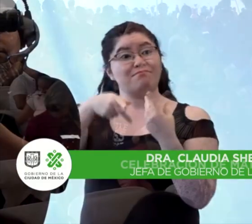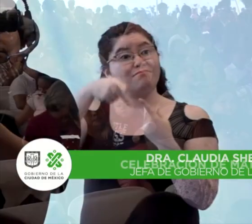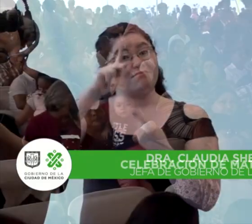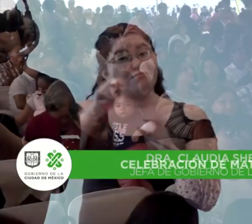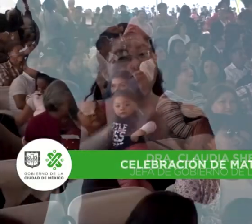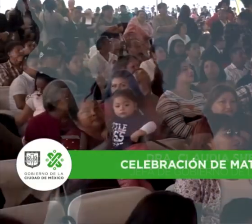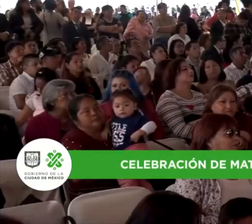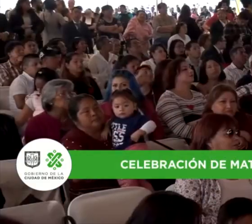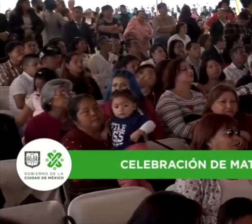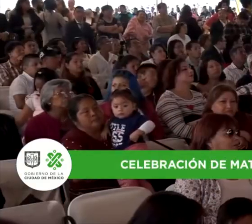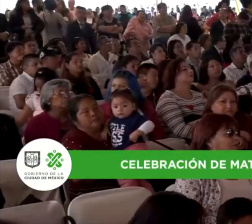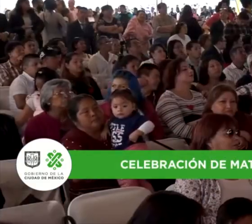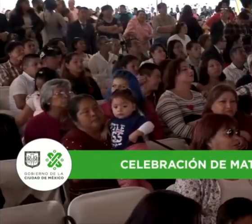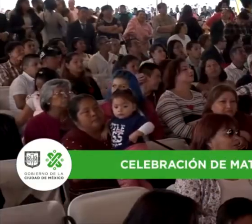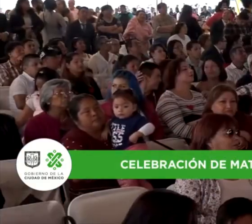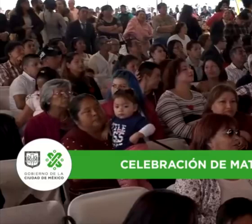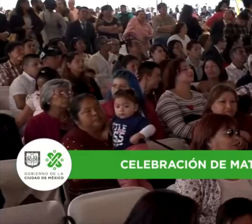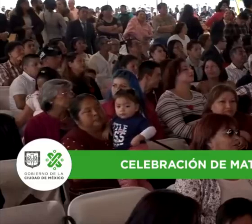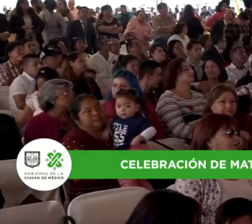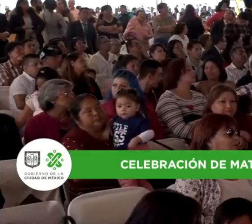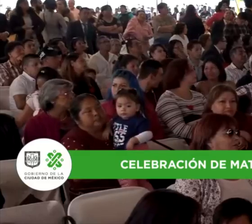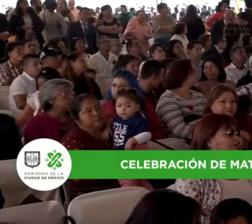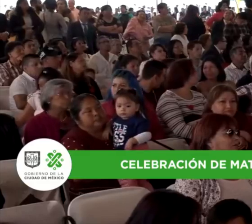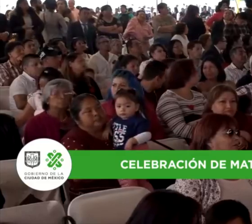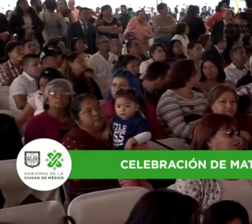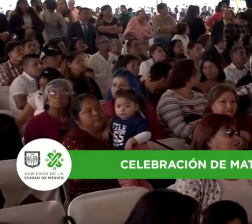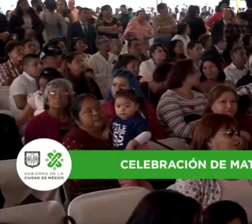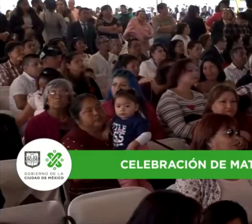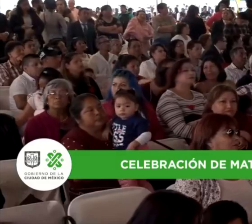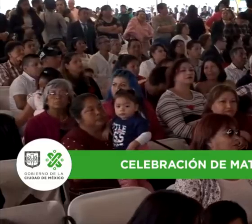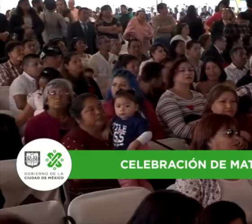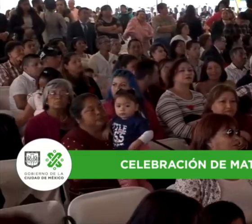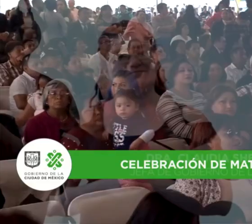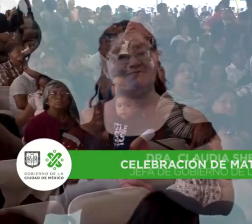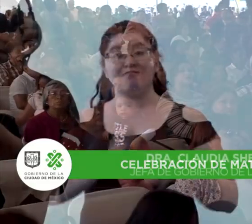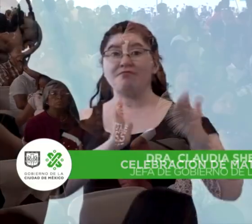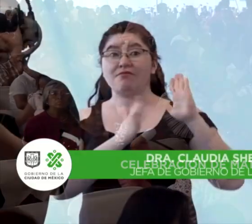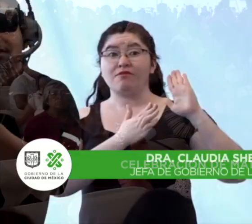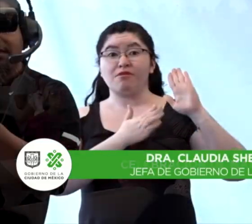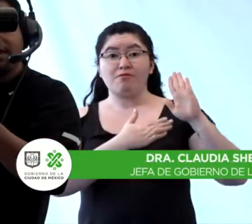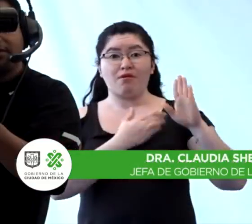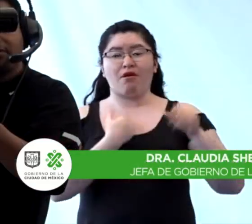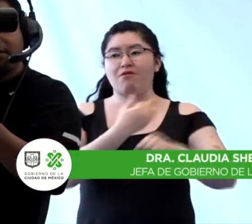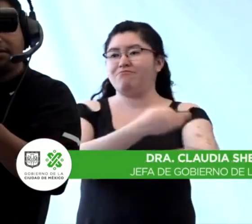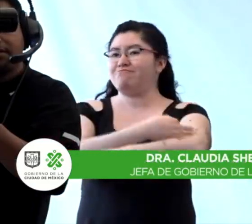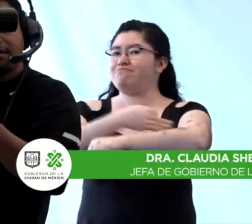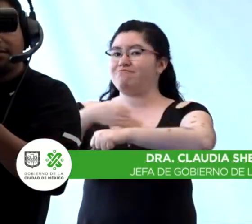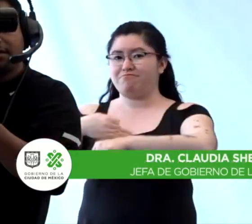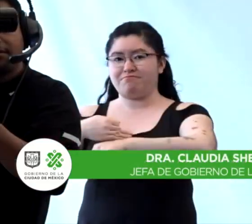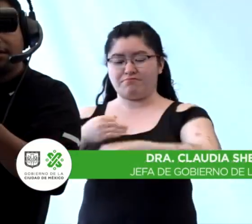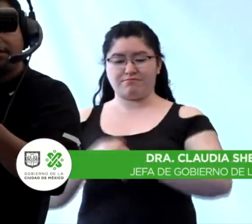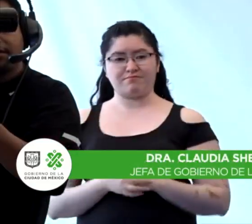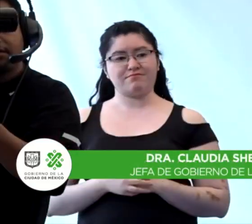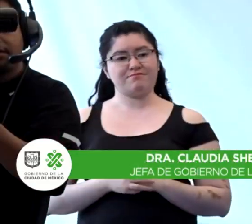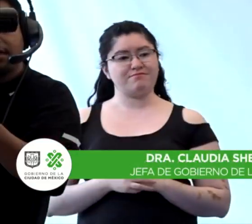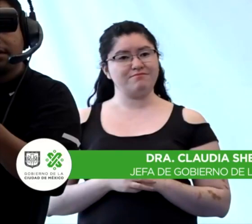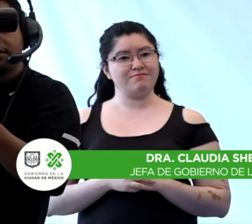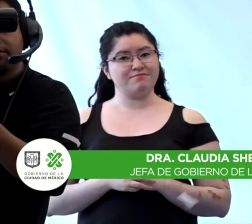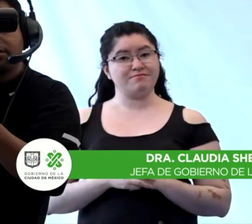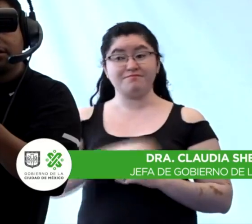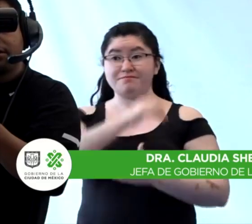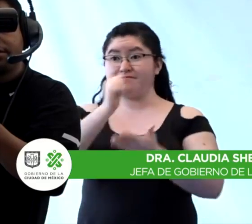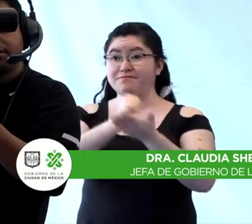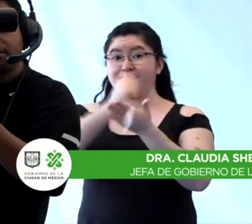sobre todo significa un compromiso con nuestras parejas, un compromiso con nuestras familias. Y la Ciudad